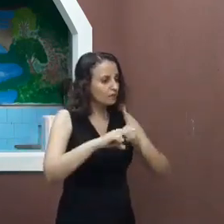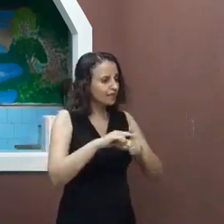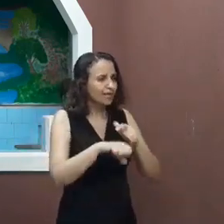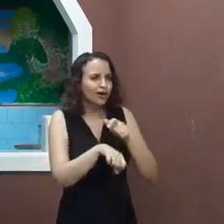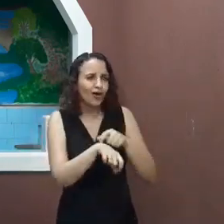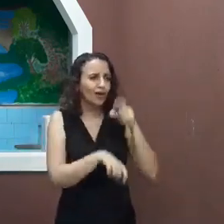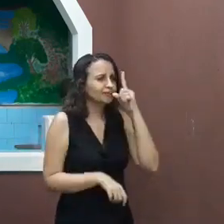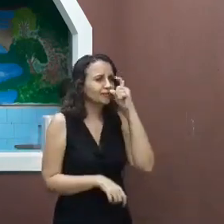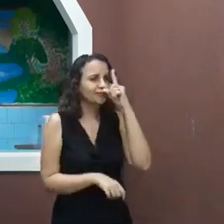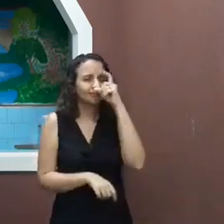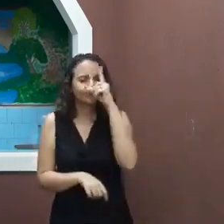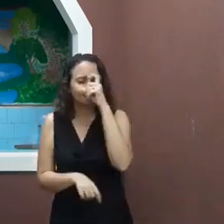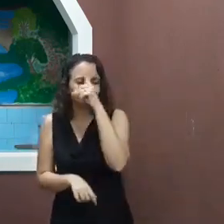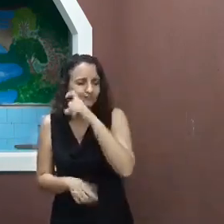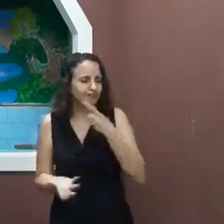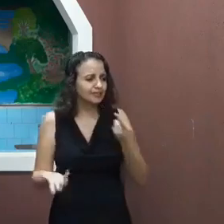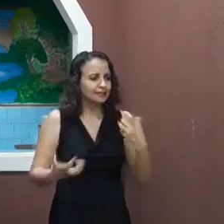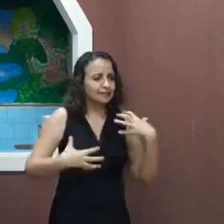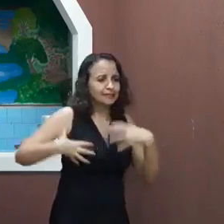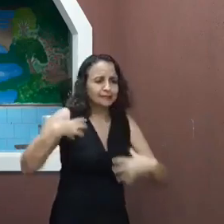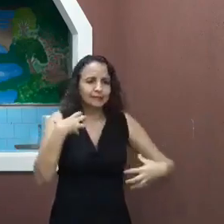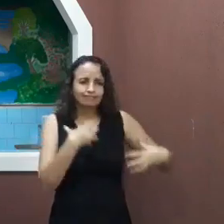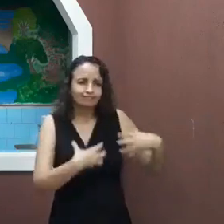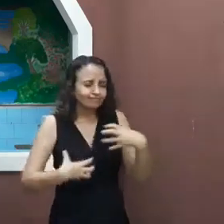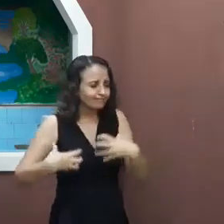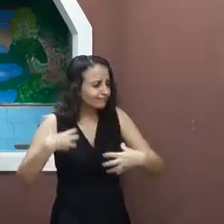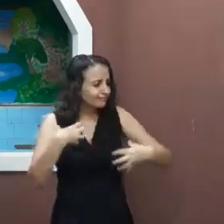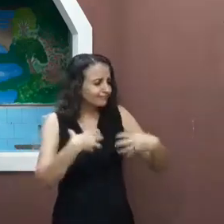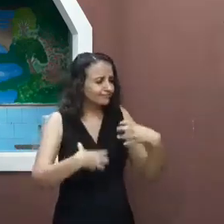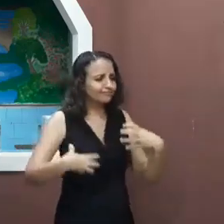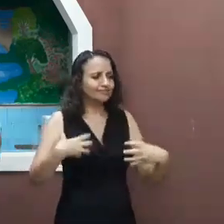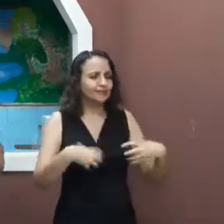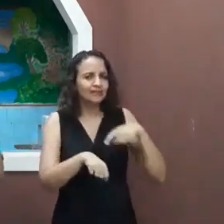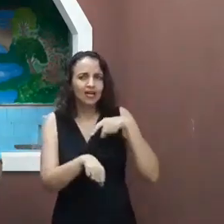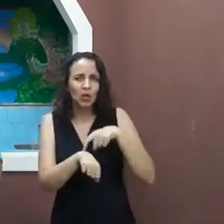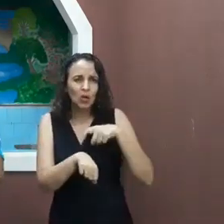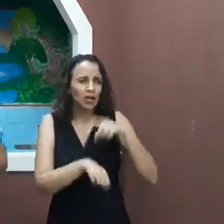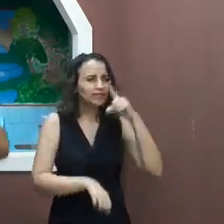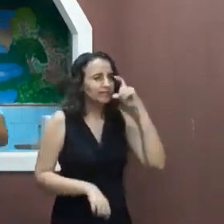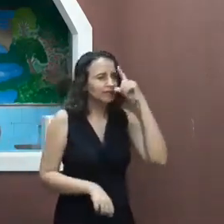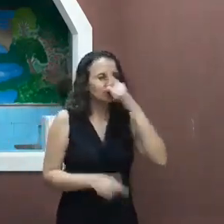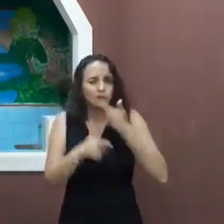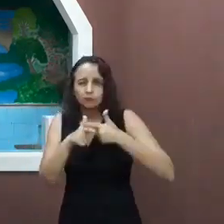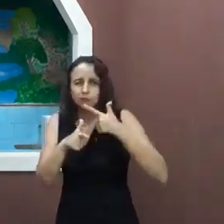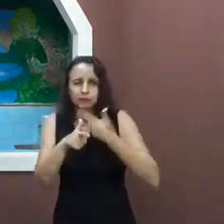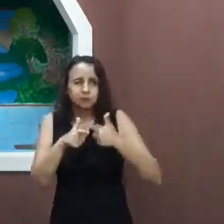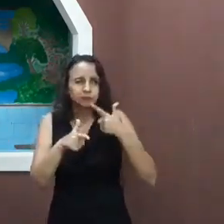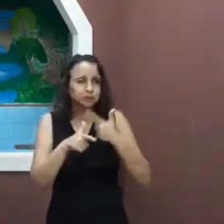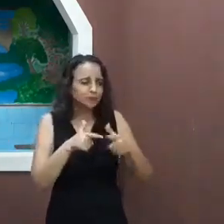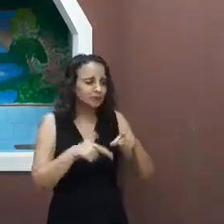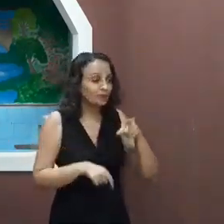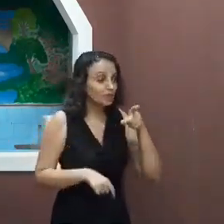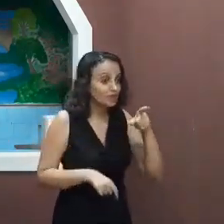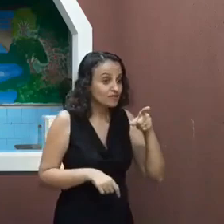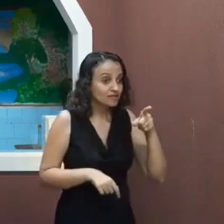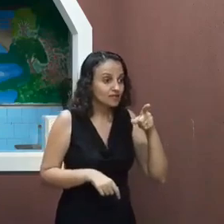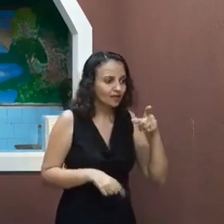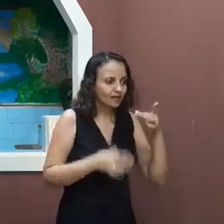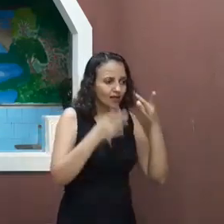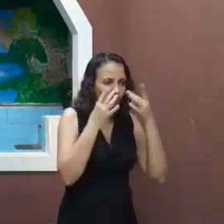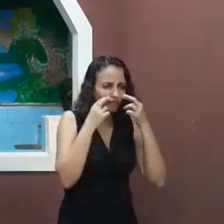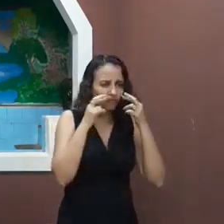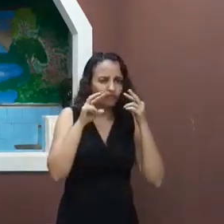aperto, porque naquele momento de desespero, porque naquele momento de dificuldade, você foi com a pregação da